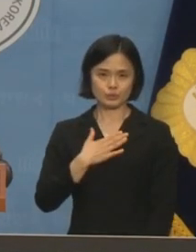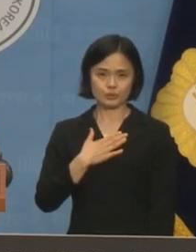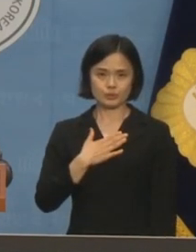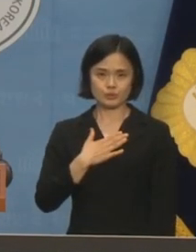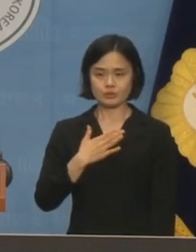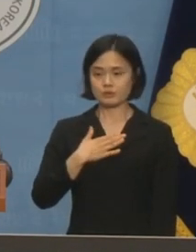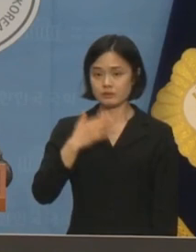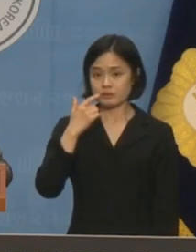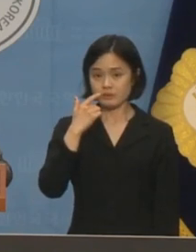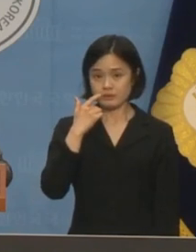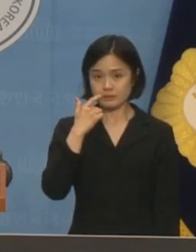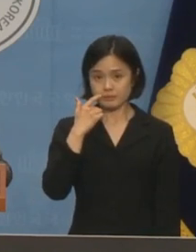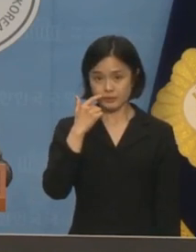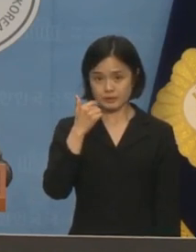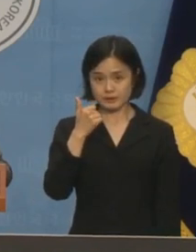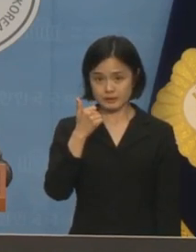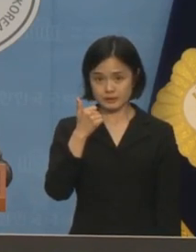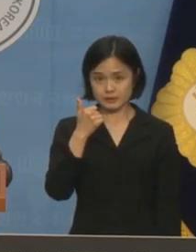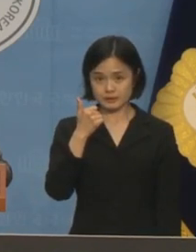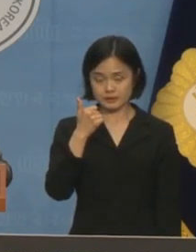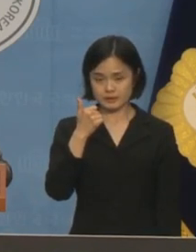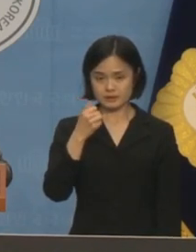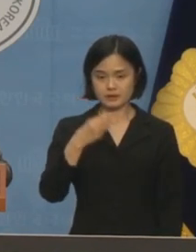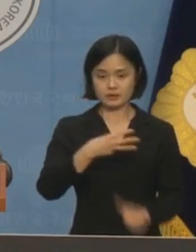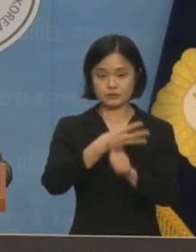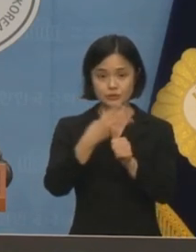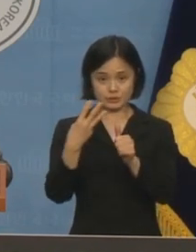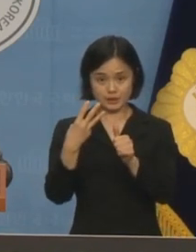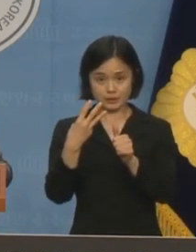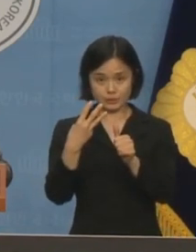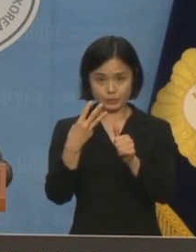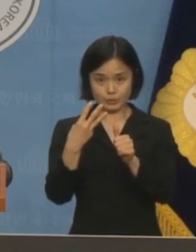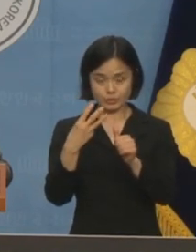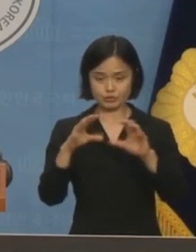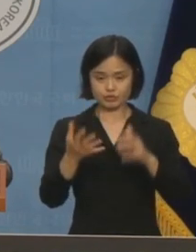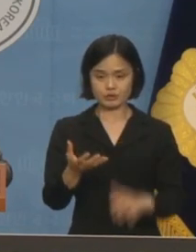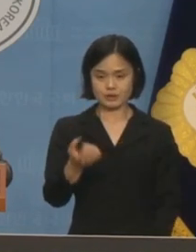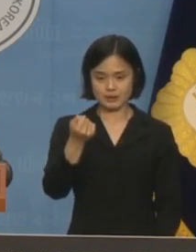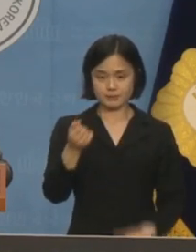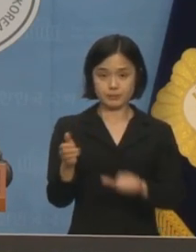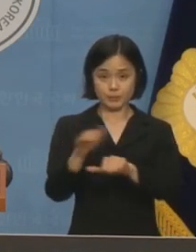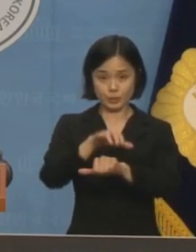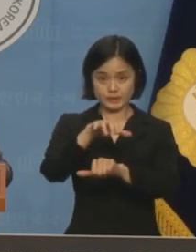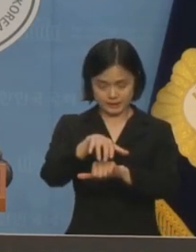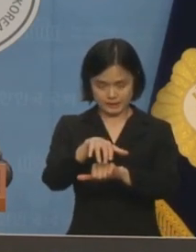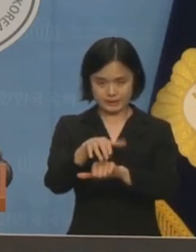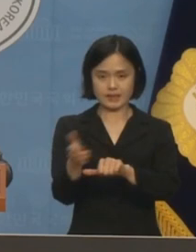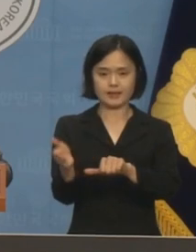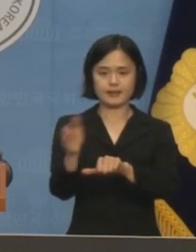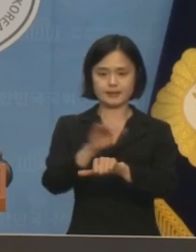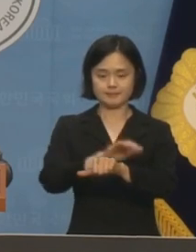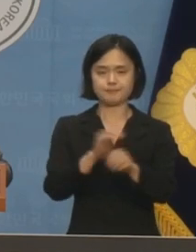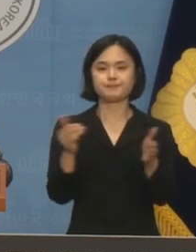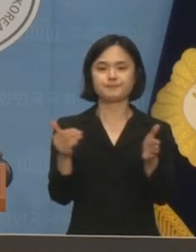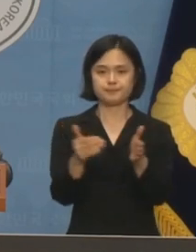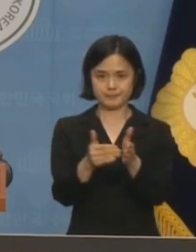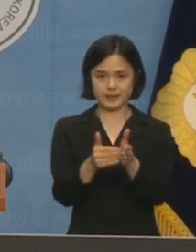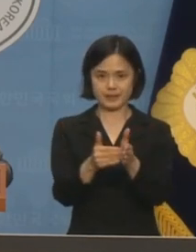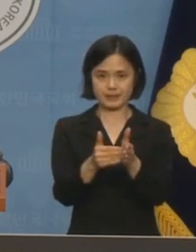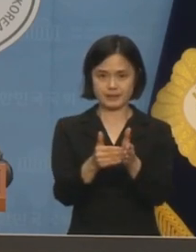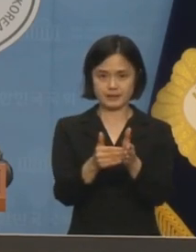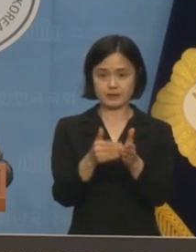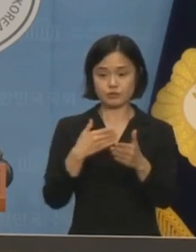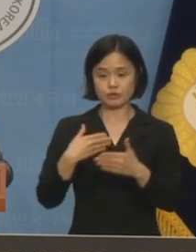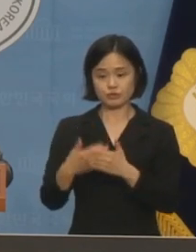현재 동작동 국립묘지에 안장되어 있습니다. 저희 유가족들은 이 사실을